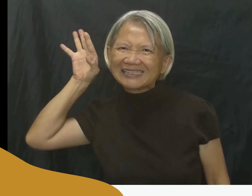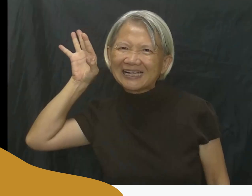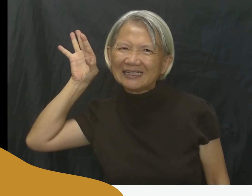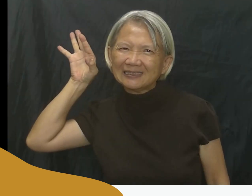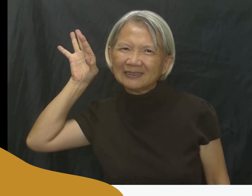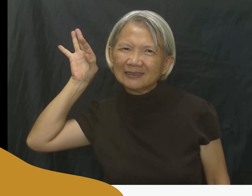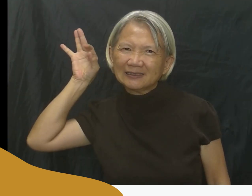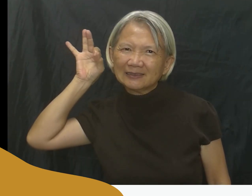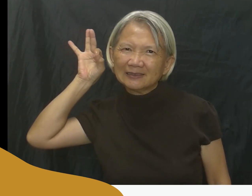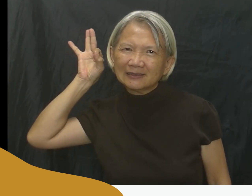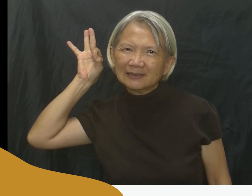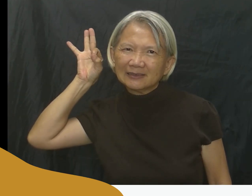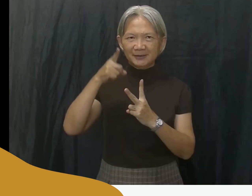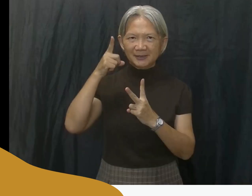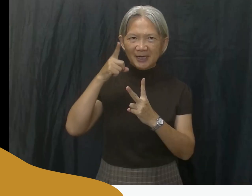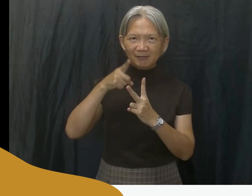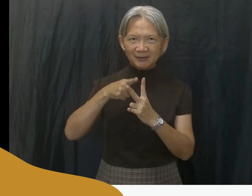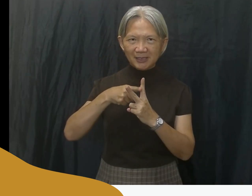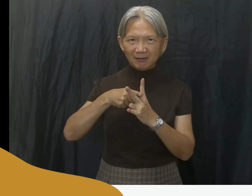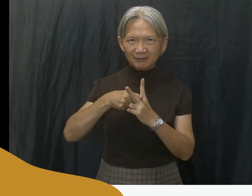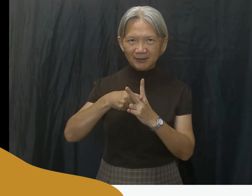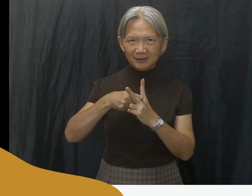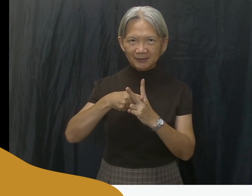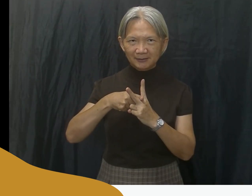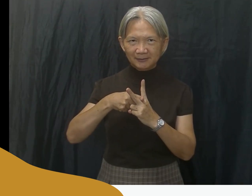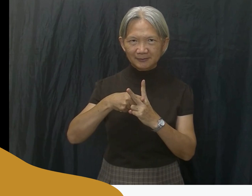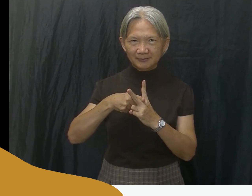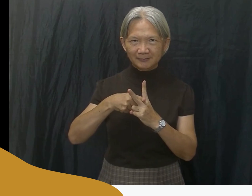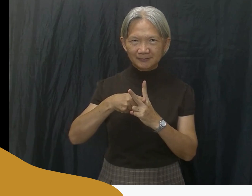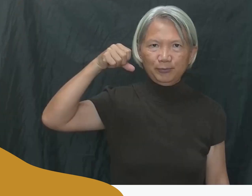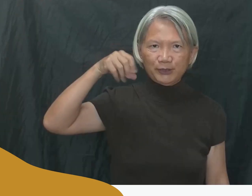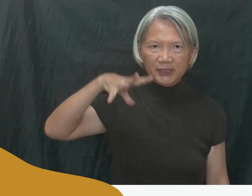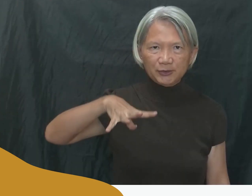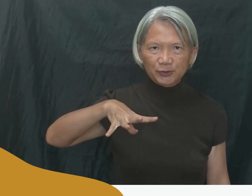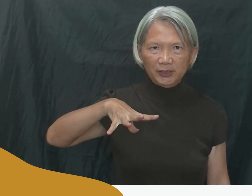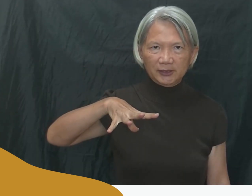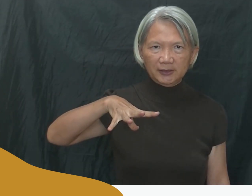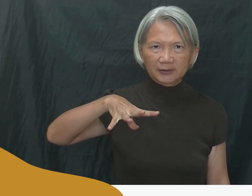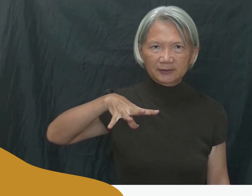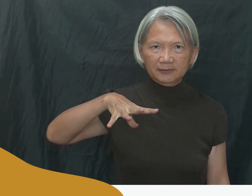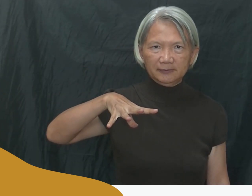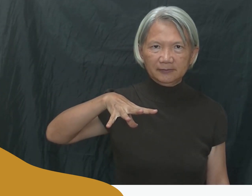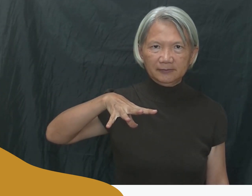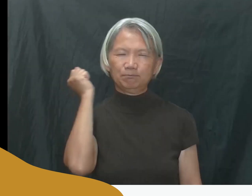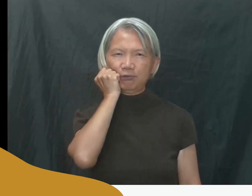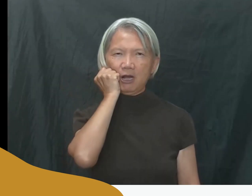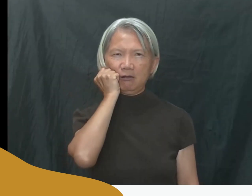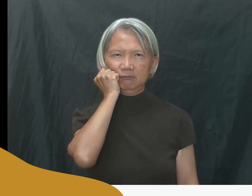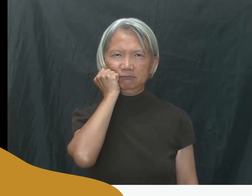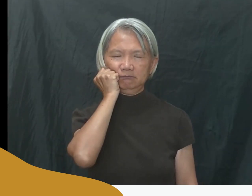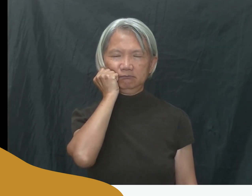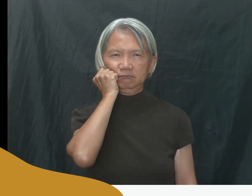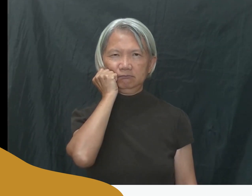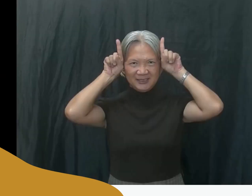声，小小的，不正确的，不好，生